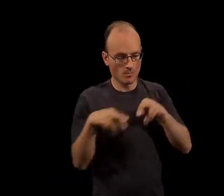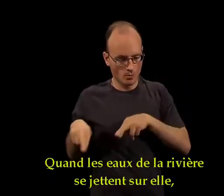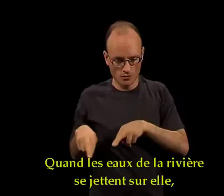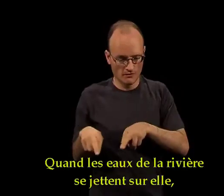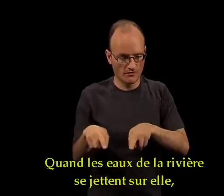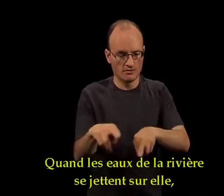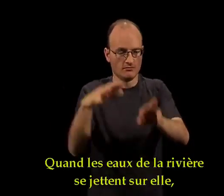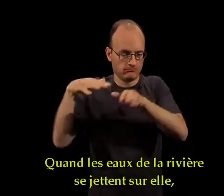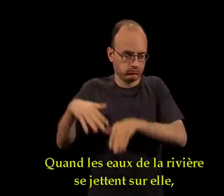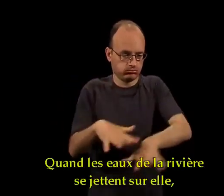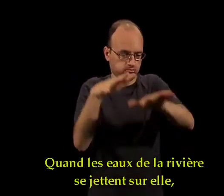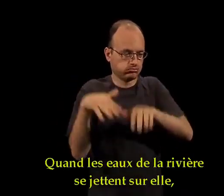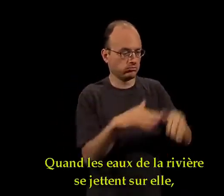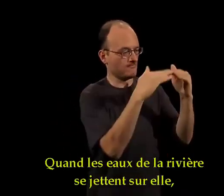Quand les eaux de la rivière se jettent sur elle,